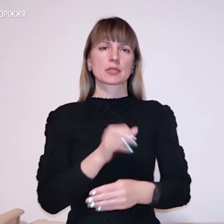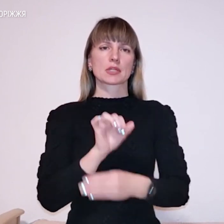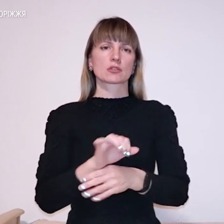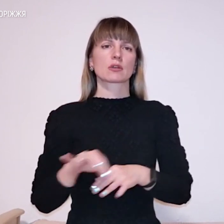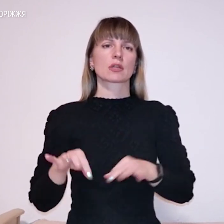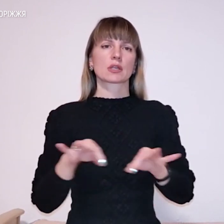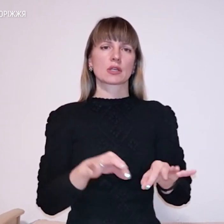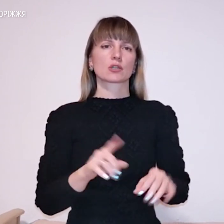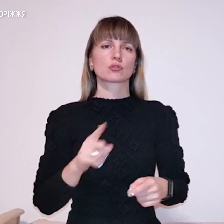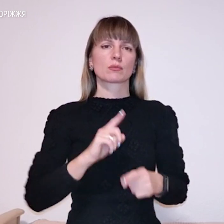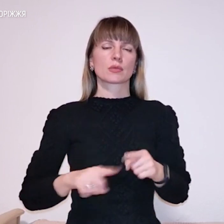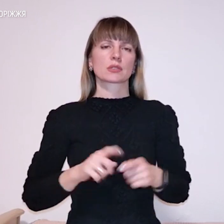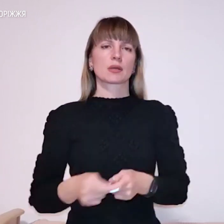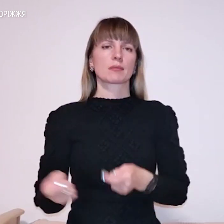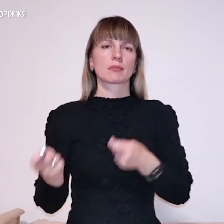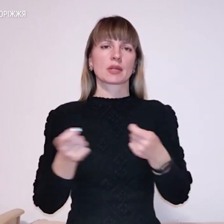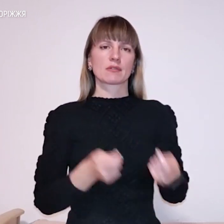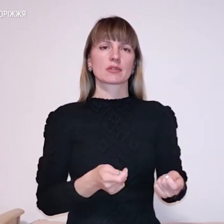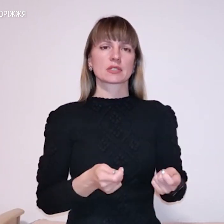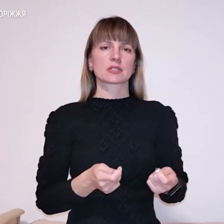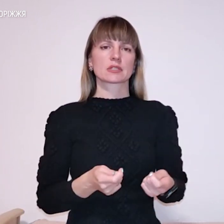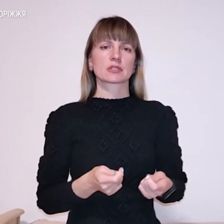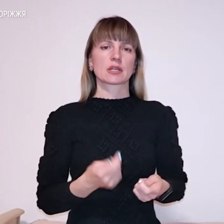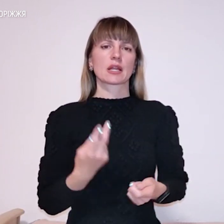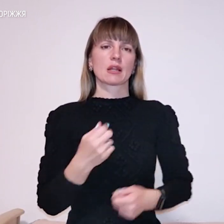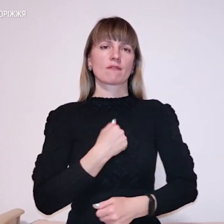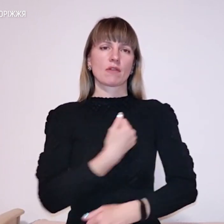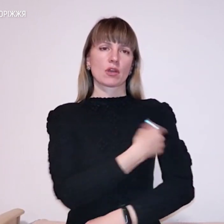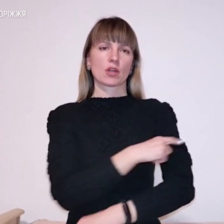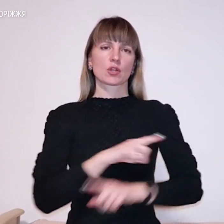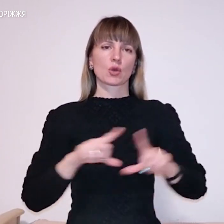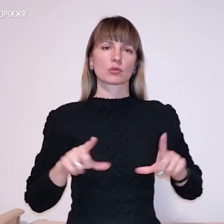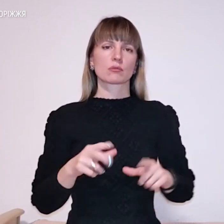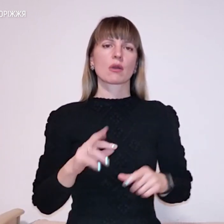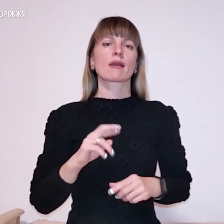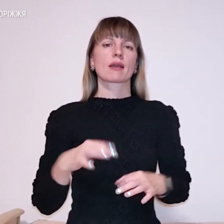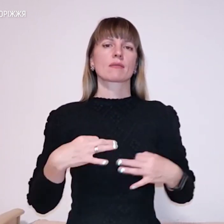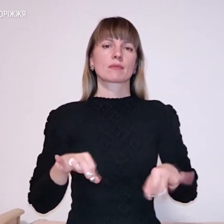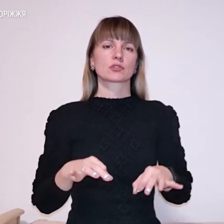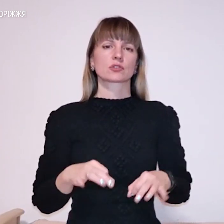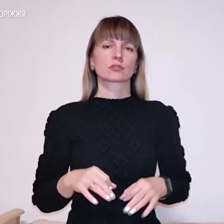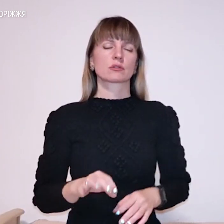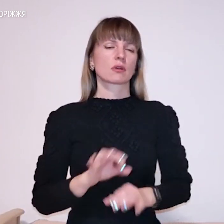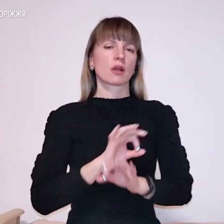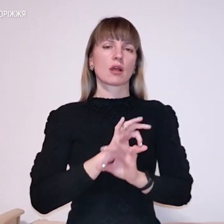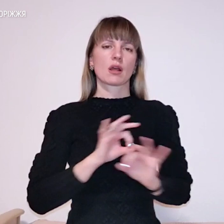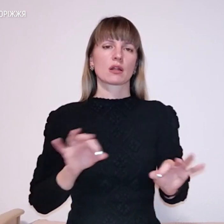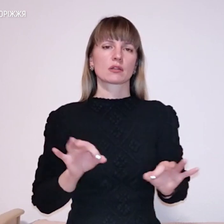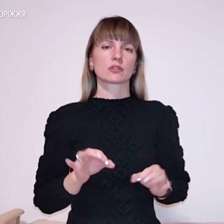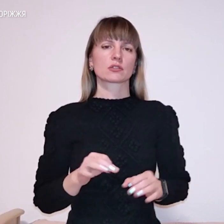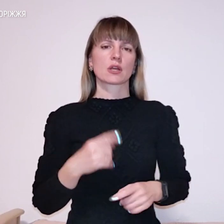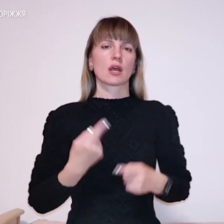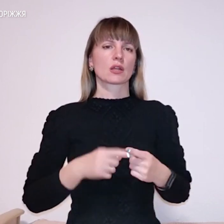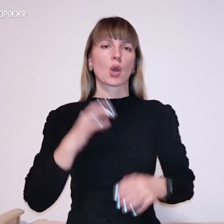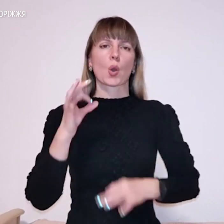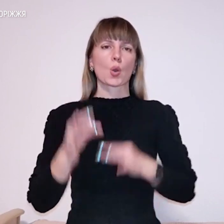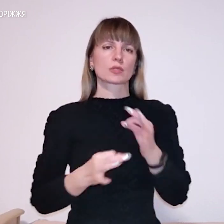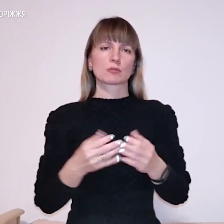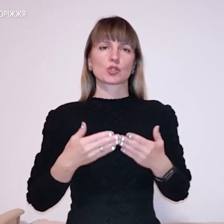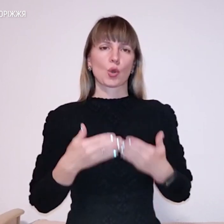щоб найскоріше доставити її для шпиталю. Як авто? Дуже класно, дуже круто, це космічний корабель. Перший груз, який